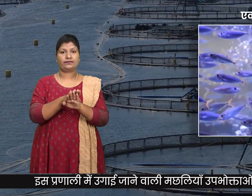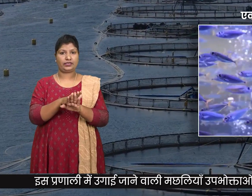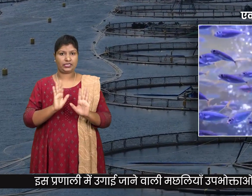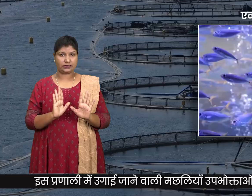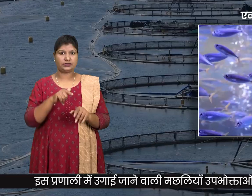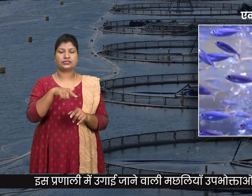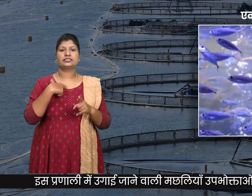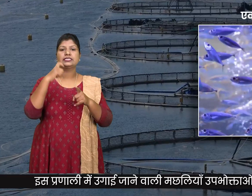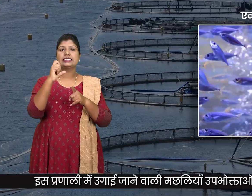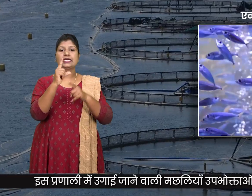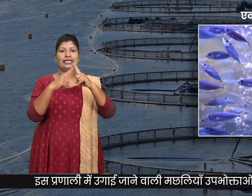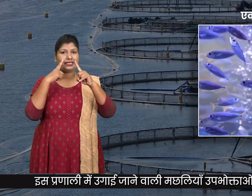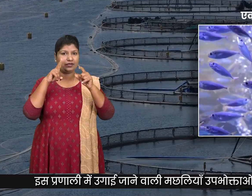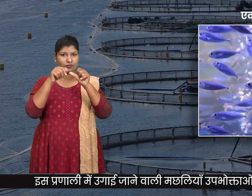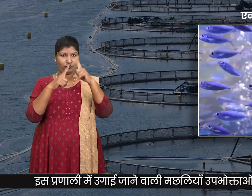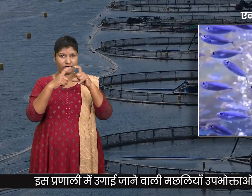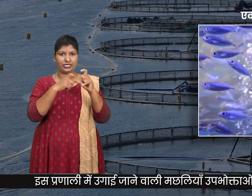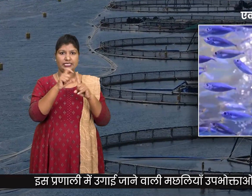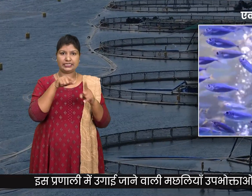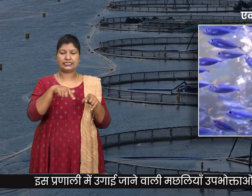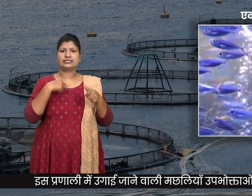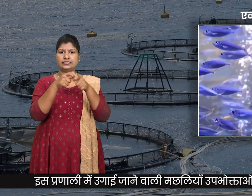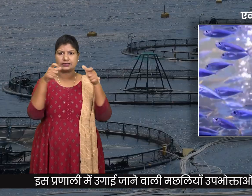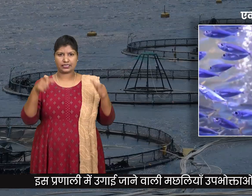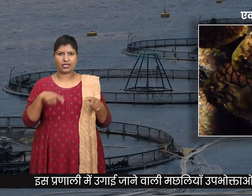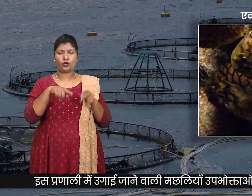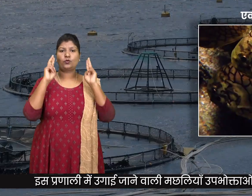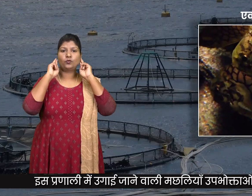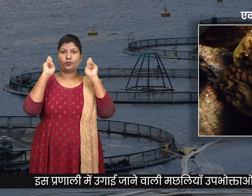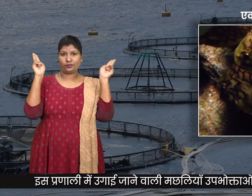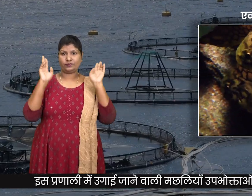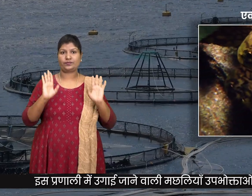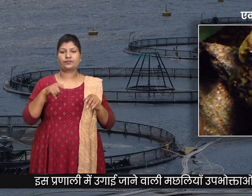उगाई जाने वाली मछलियां उपभोक्ताओं के बीच लोकप्रिय है।